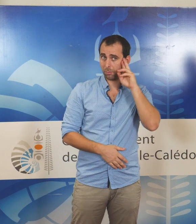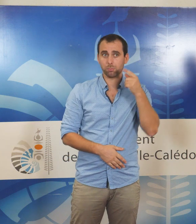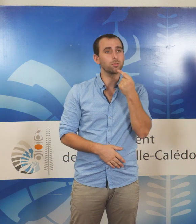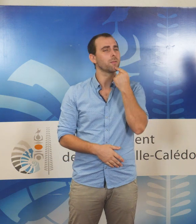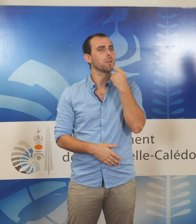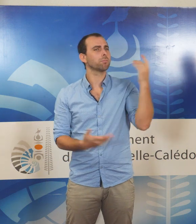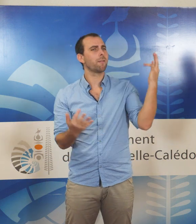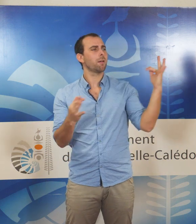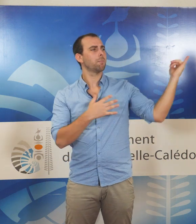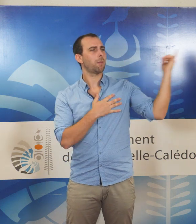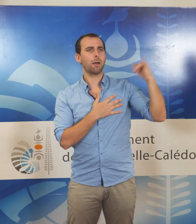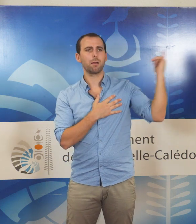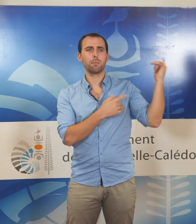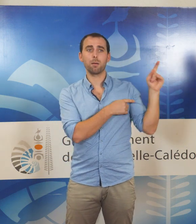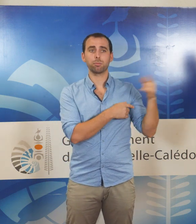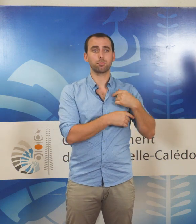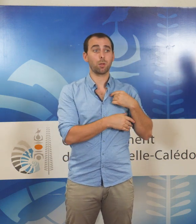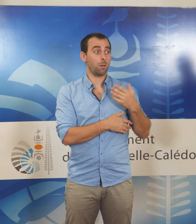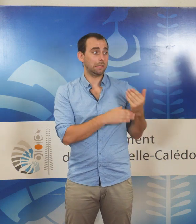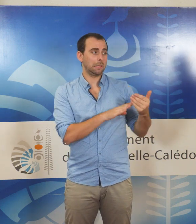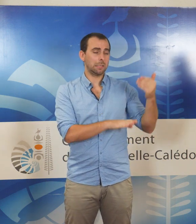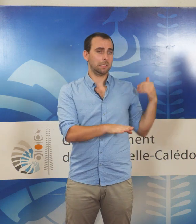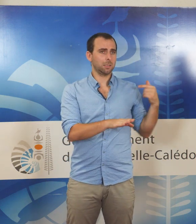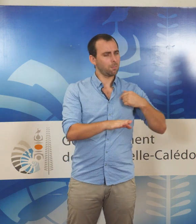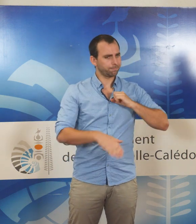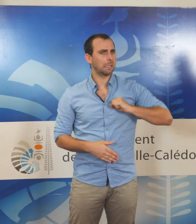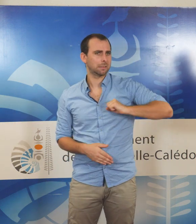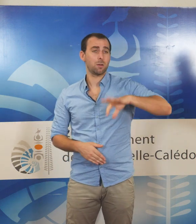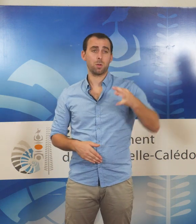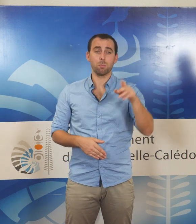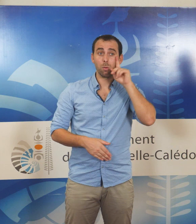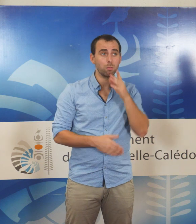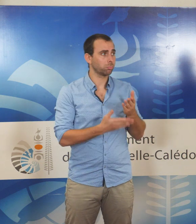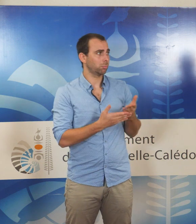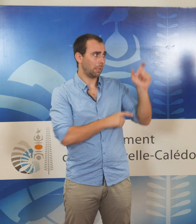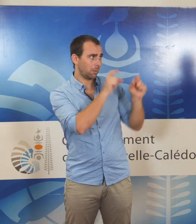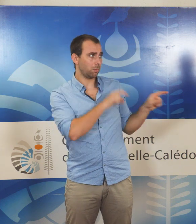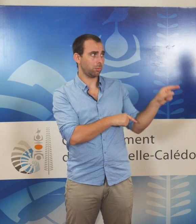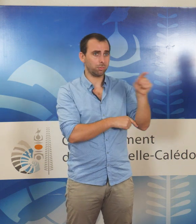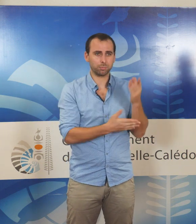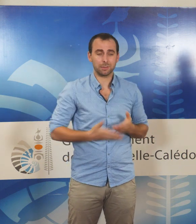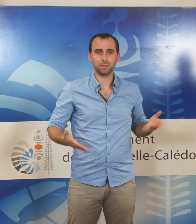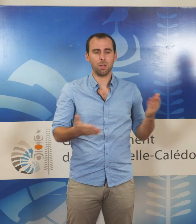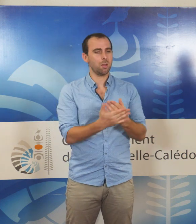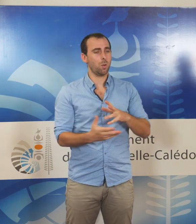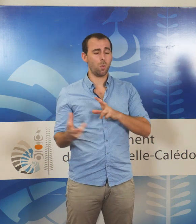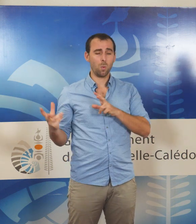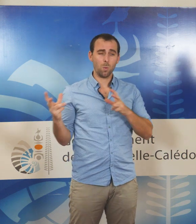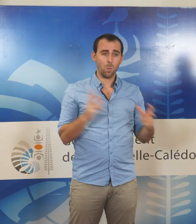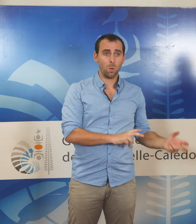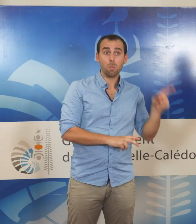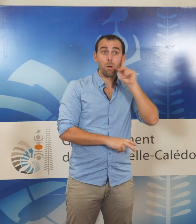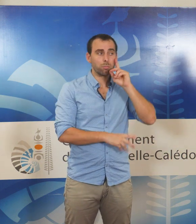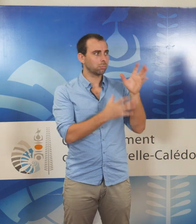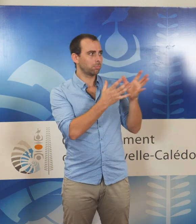la question des rapatriements, on a un moment accéléré parce qu'il y avait des personnes qui se retrouvaient dans des situations dramatiques parce que les États fermaient